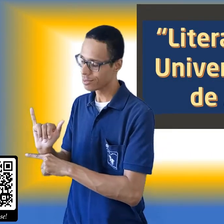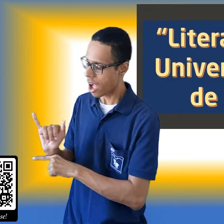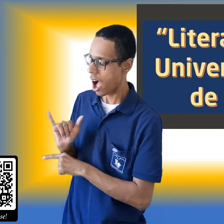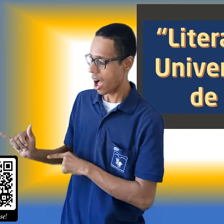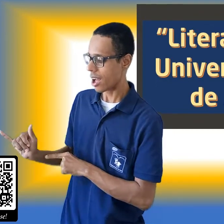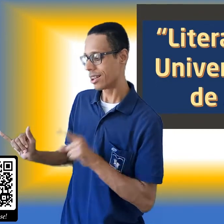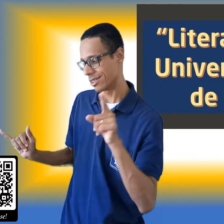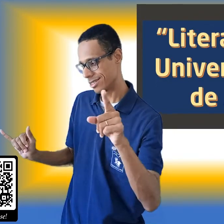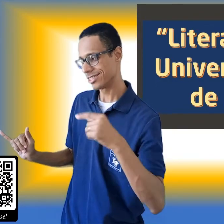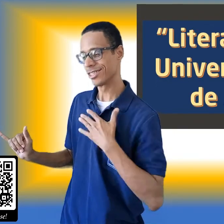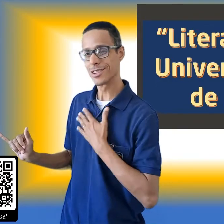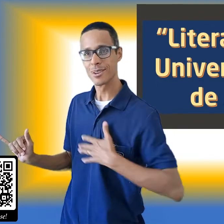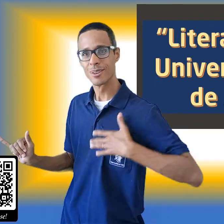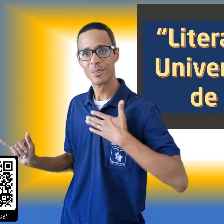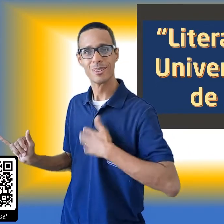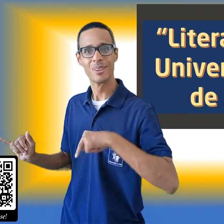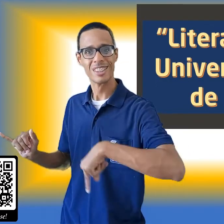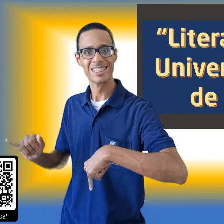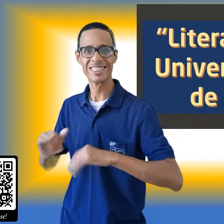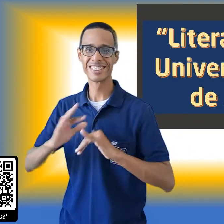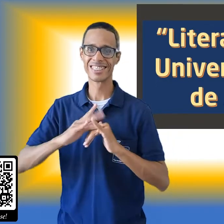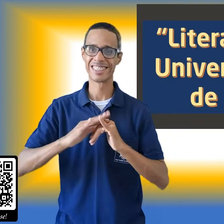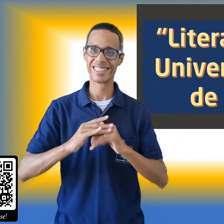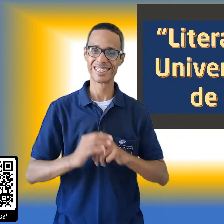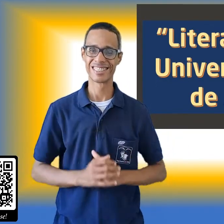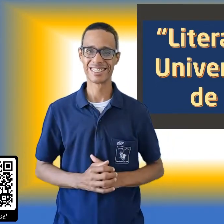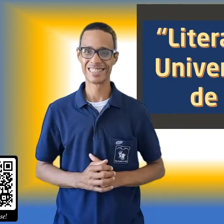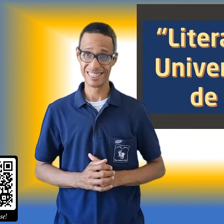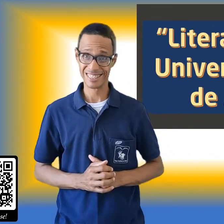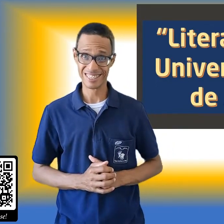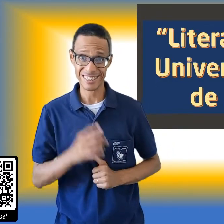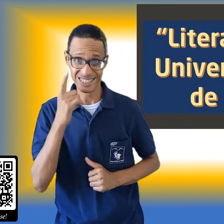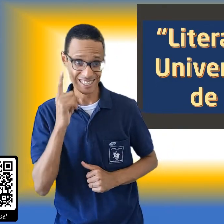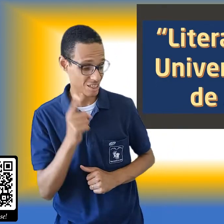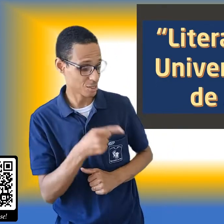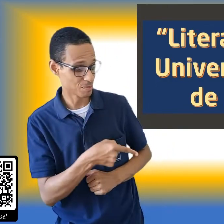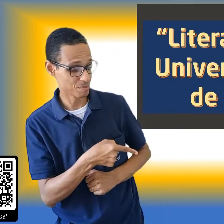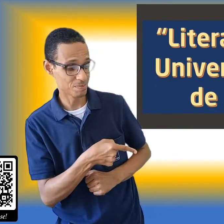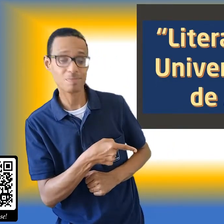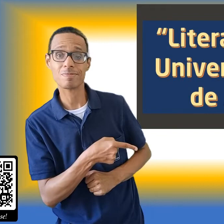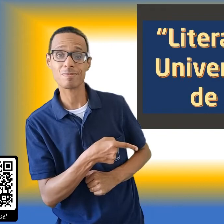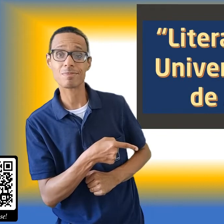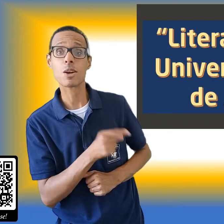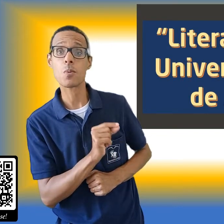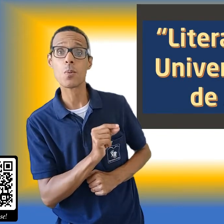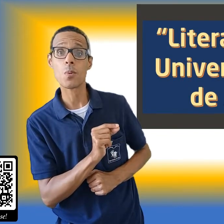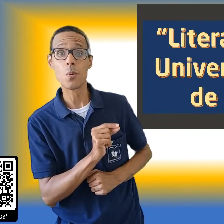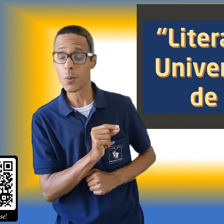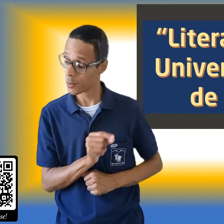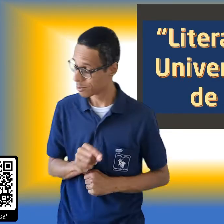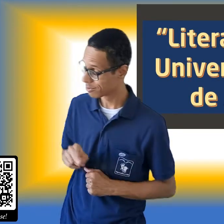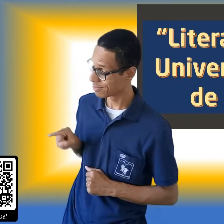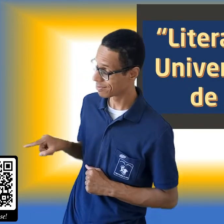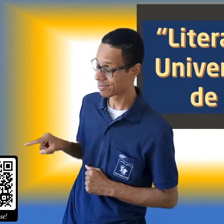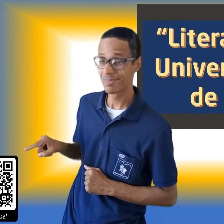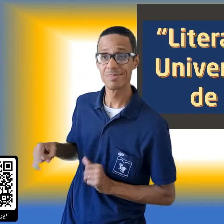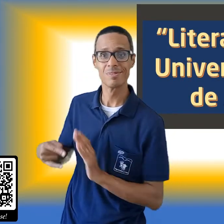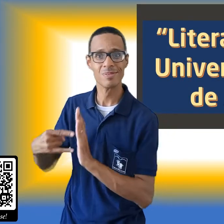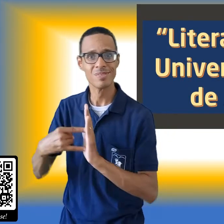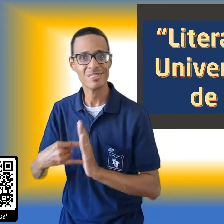você está gostando do conteúdo do canal. Já clique nessa bandeirinha aqui no cantinho ou faça a leitura